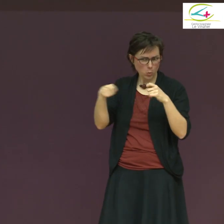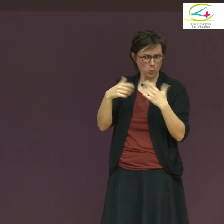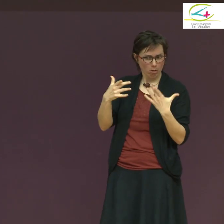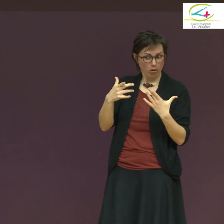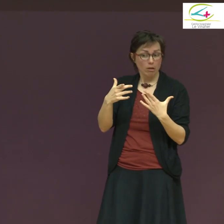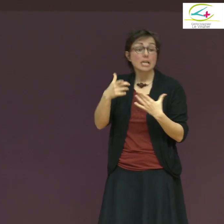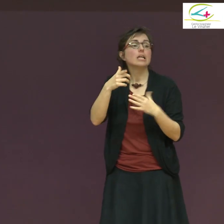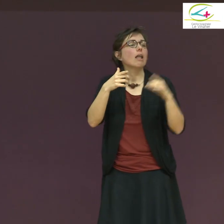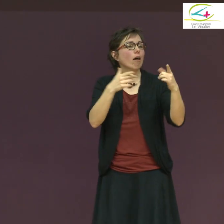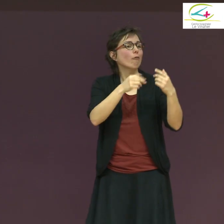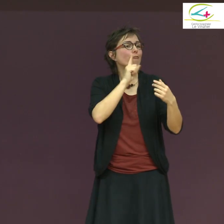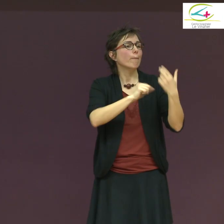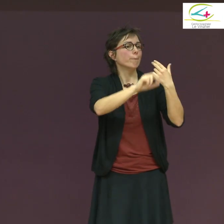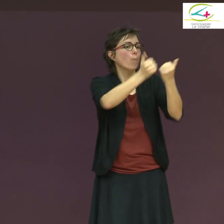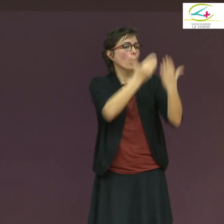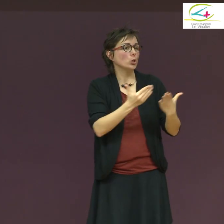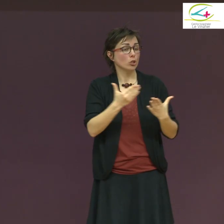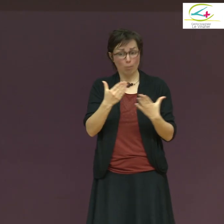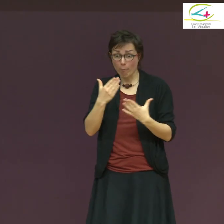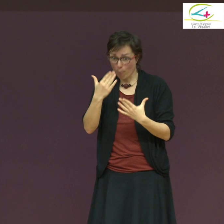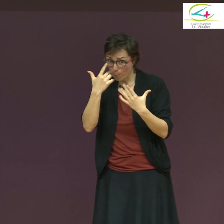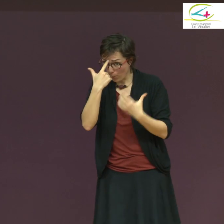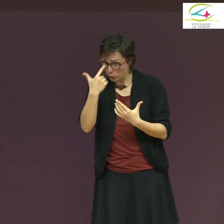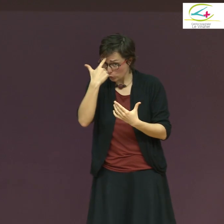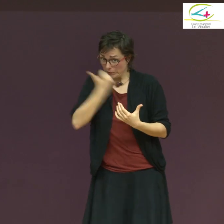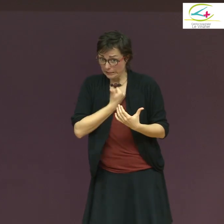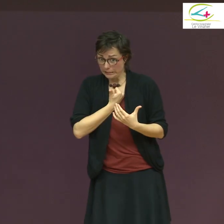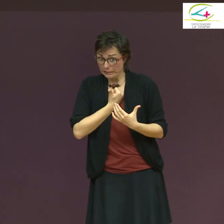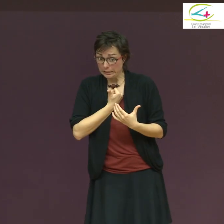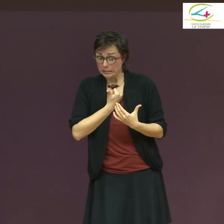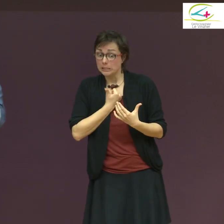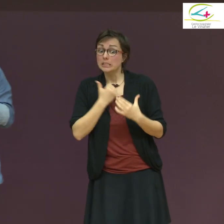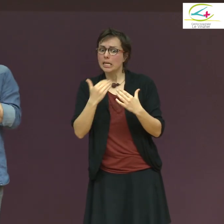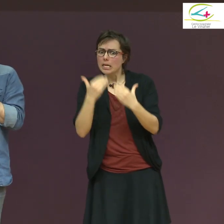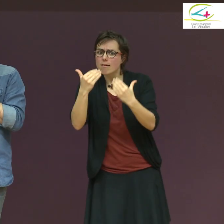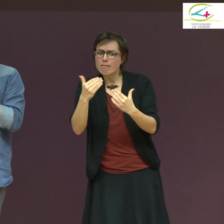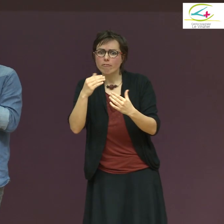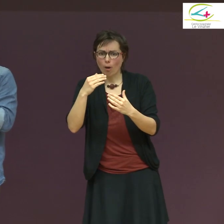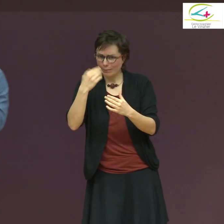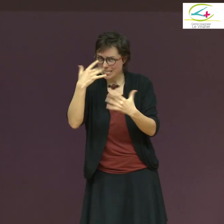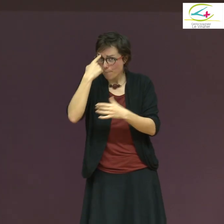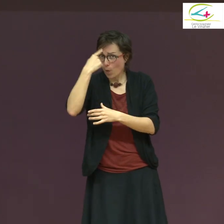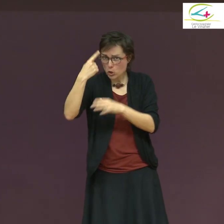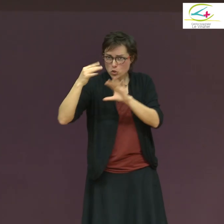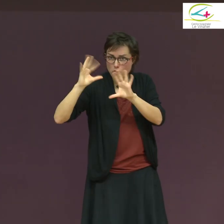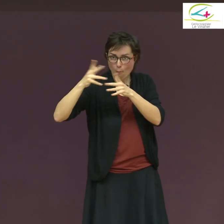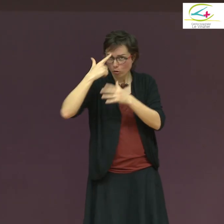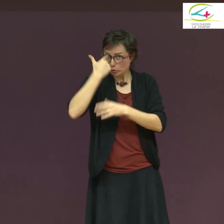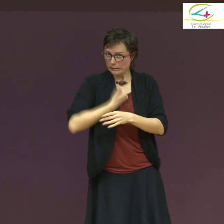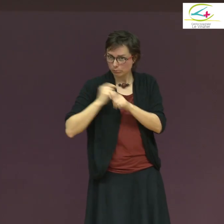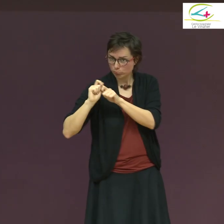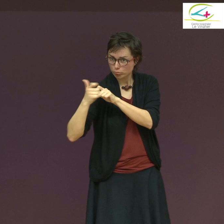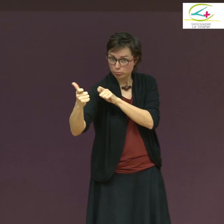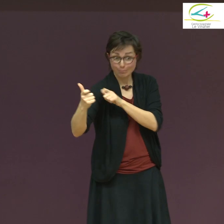tu as un plan précis? Rien que ça, peut-être que ça vous paraît naturel à vous, mais la plupart d'entre vous, je pense que c'est pas naturel